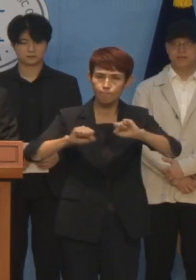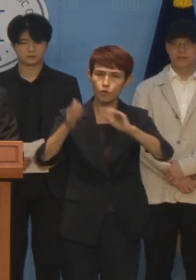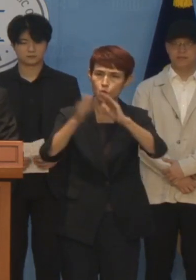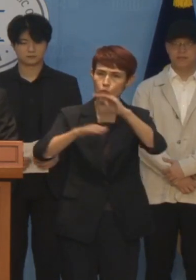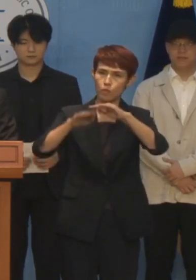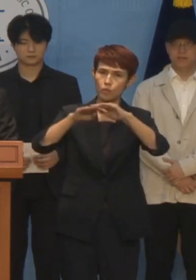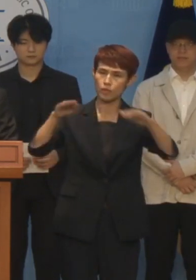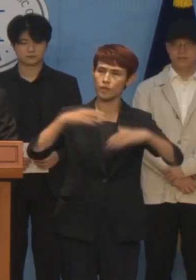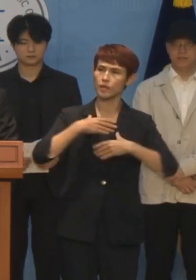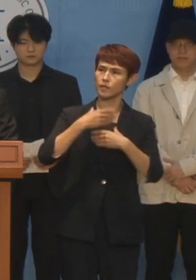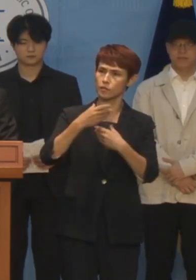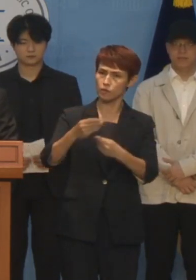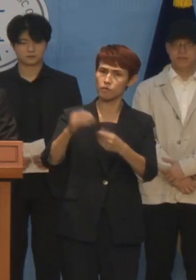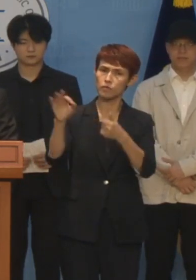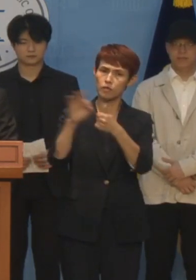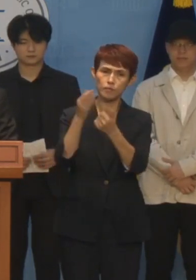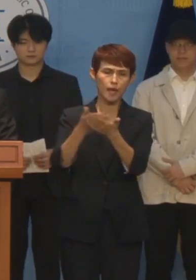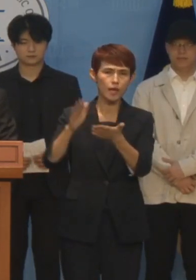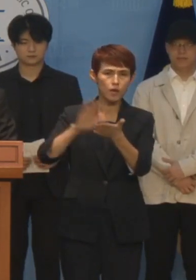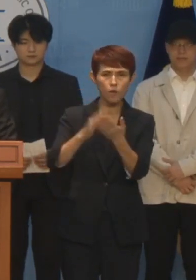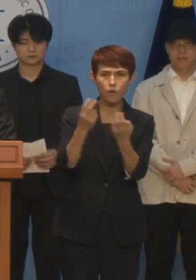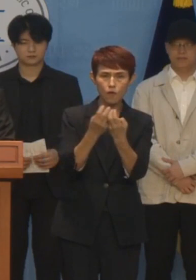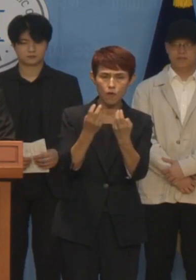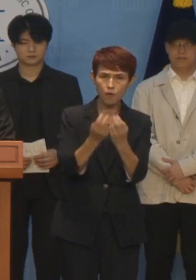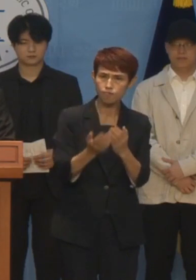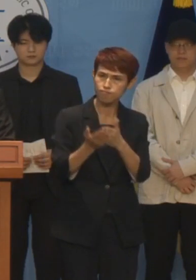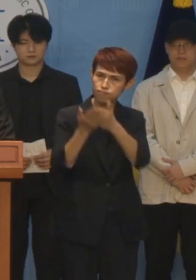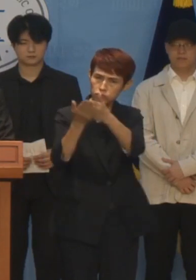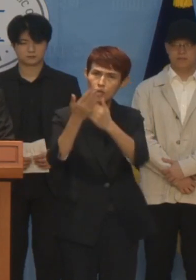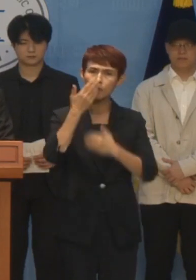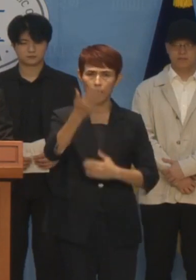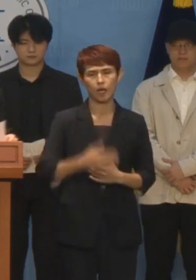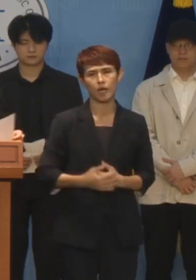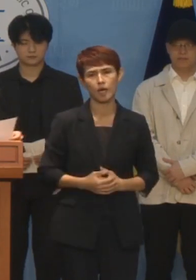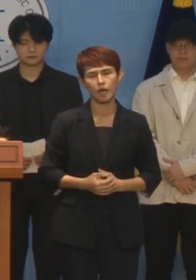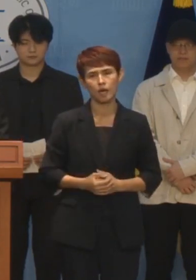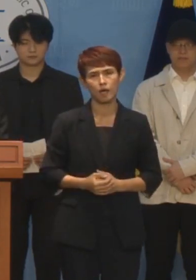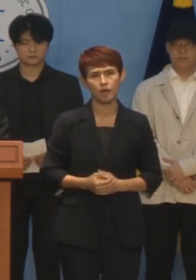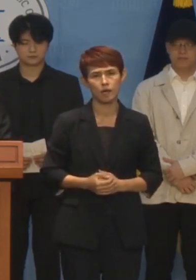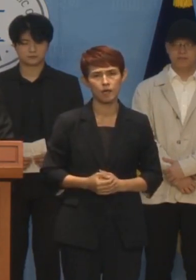공정하고 안정적인 연금 개혁에 이바지할 수 있습니다.